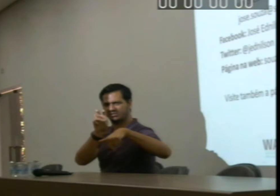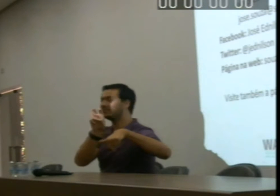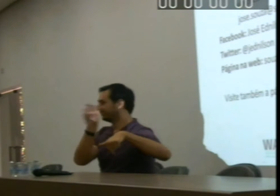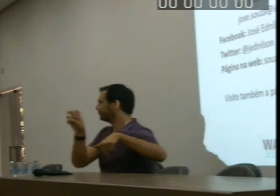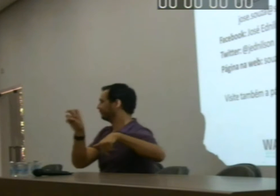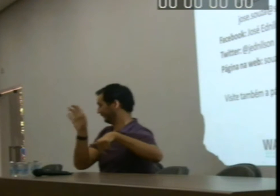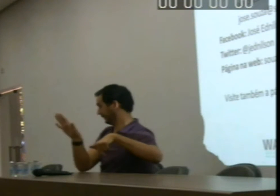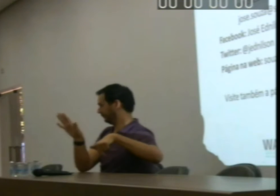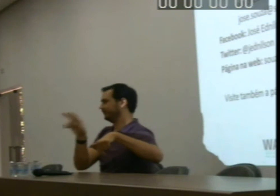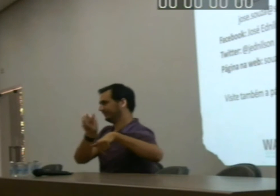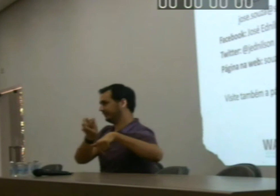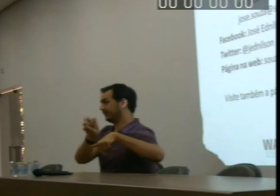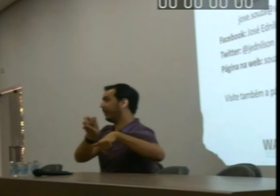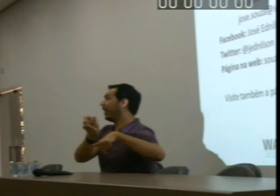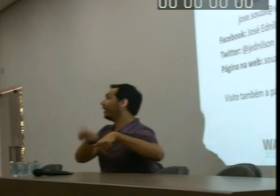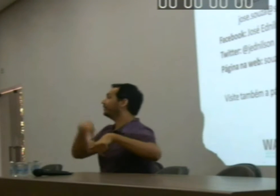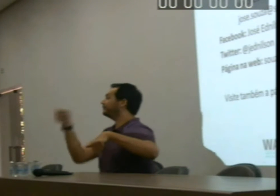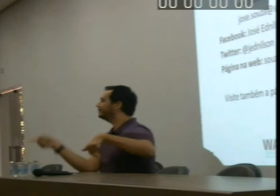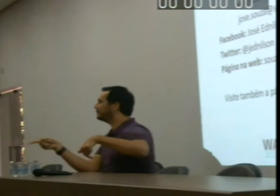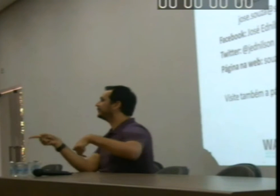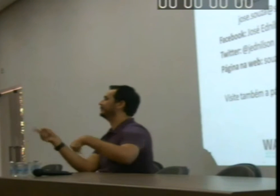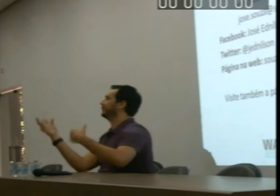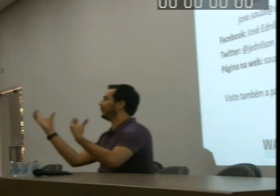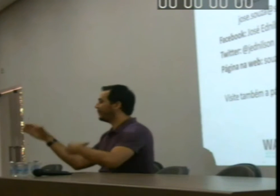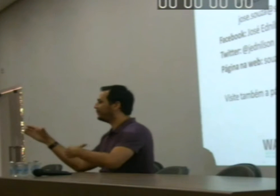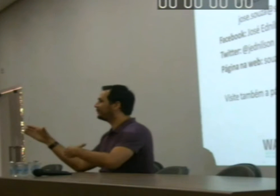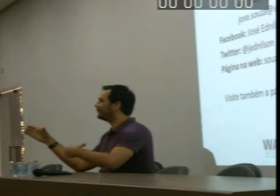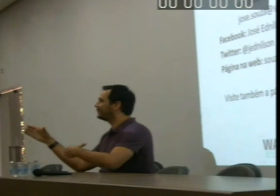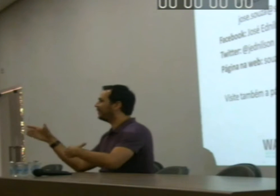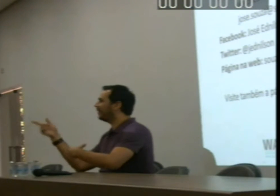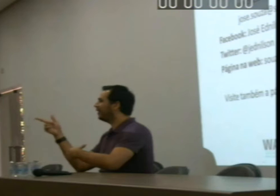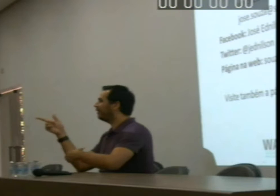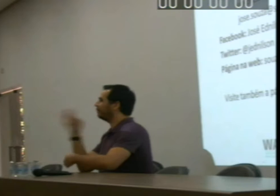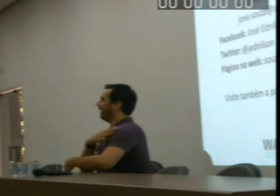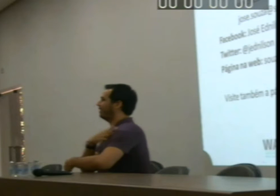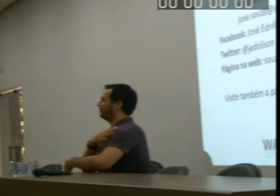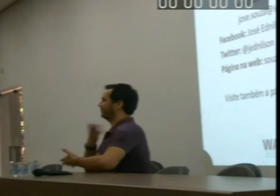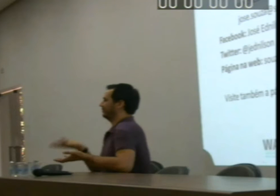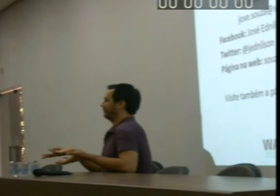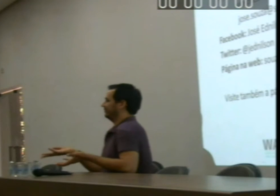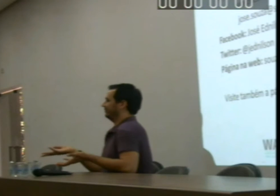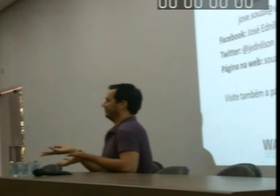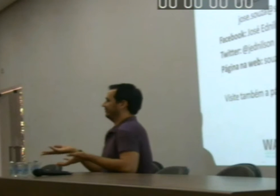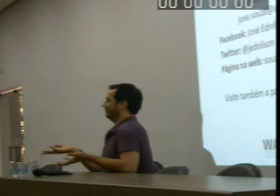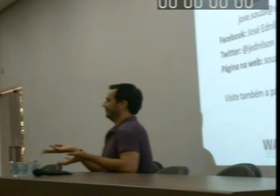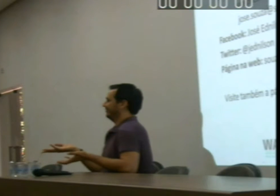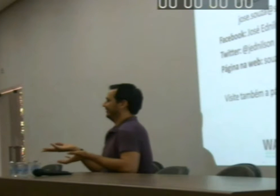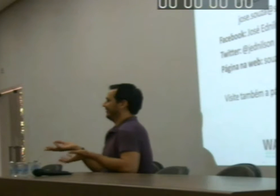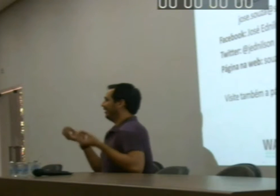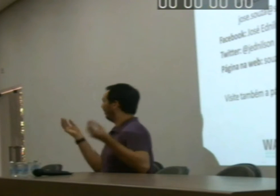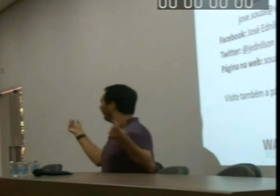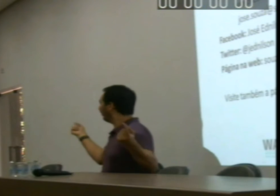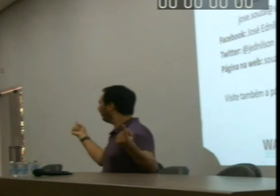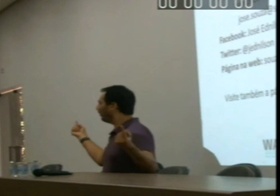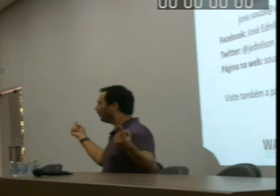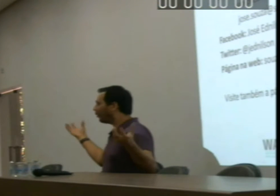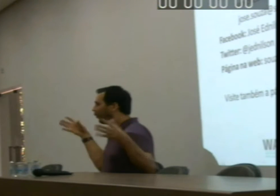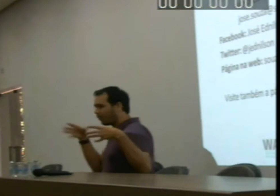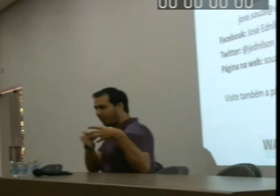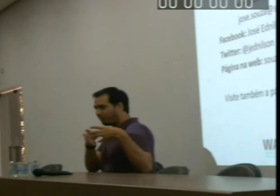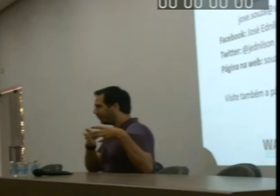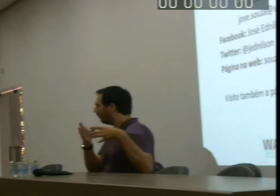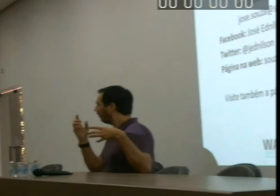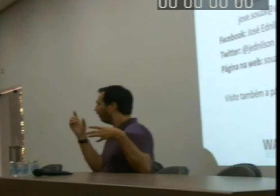superior tiveram cinco vagas e depois a num outro concurso foi nível médio Então